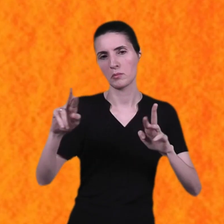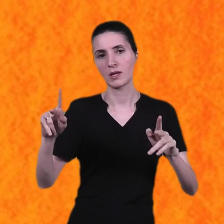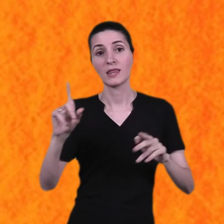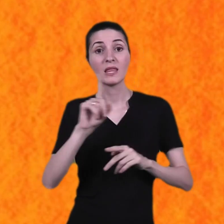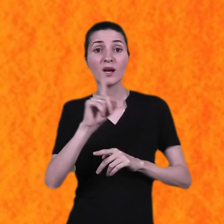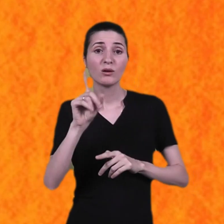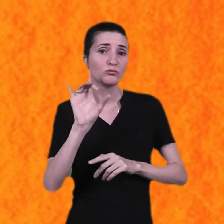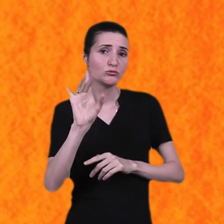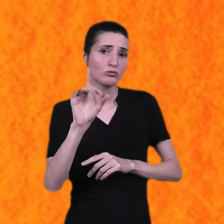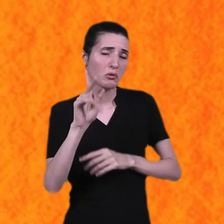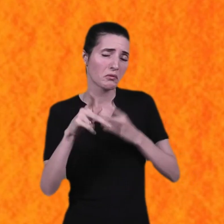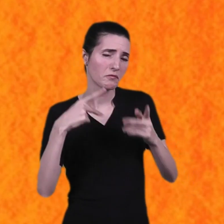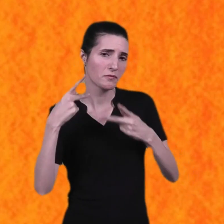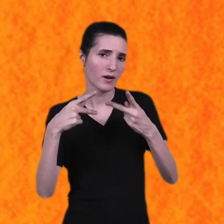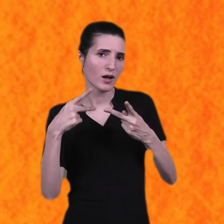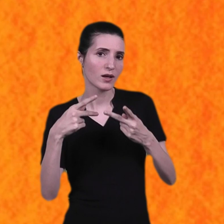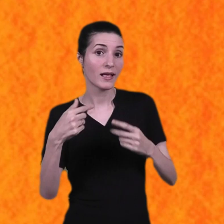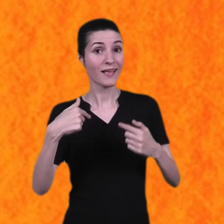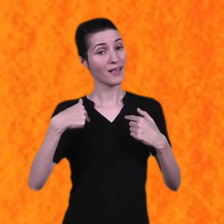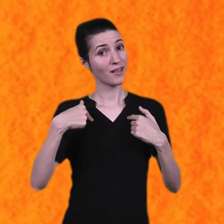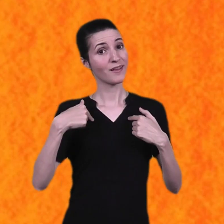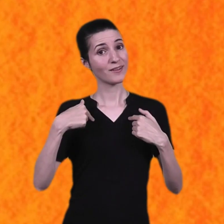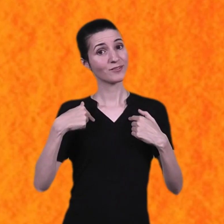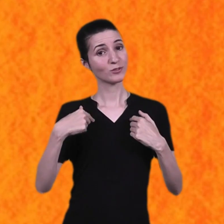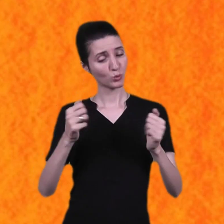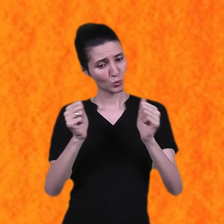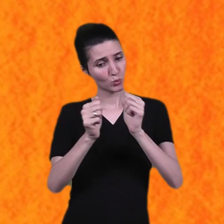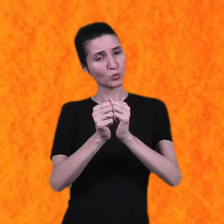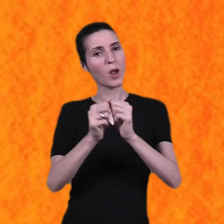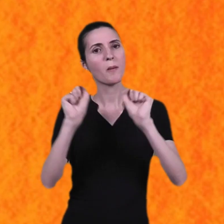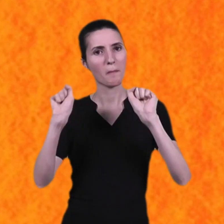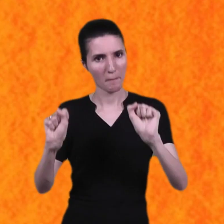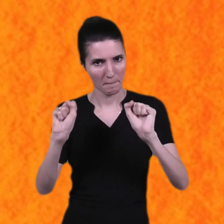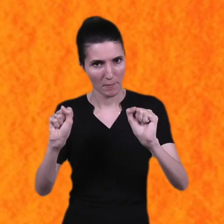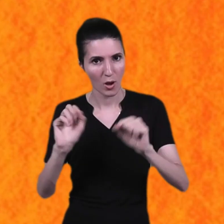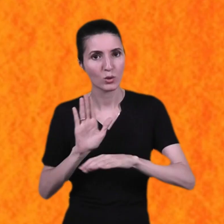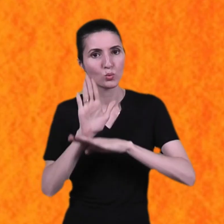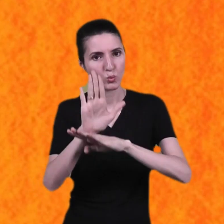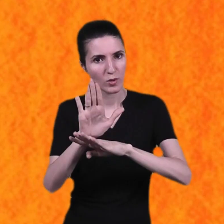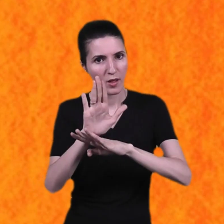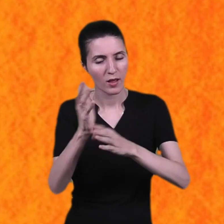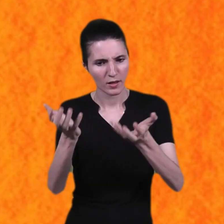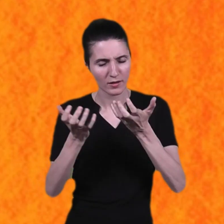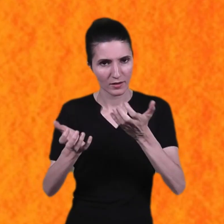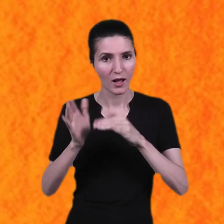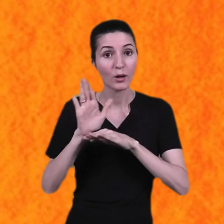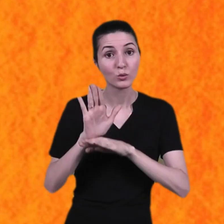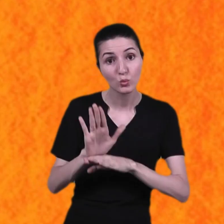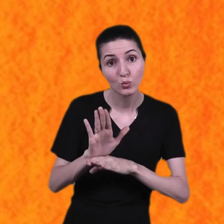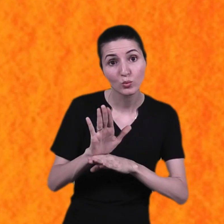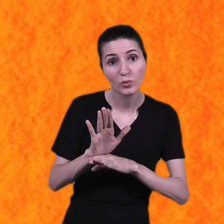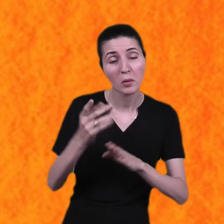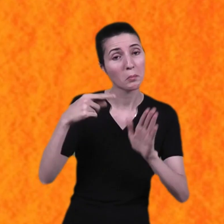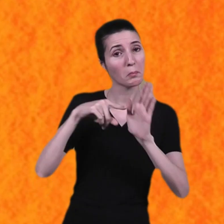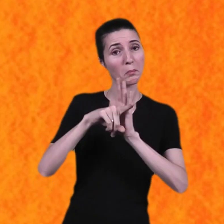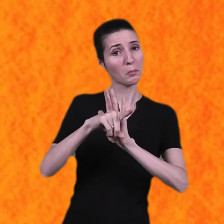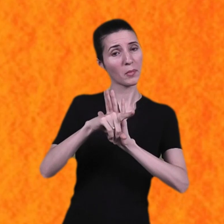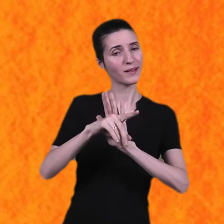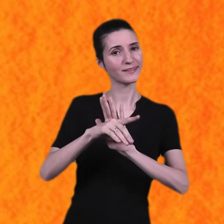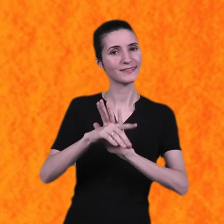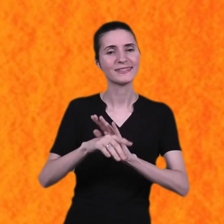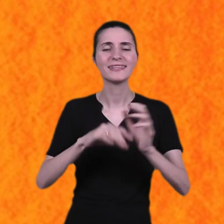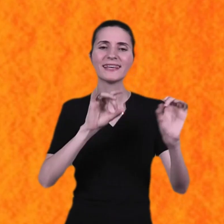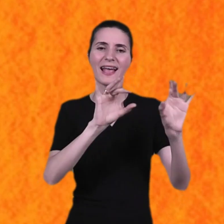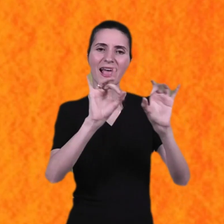áreas, mas dizerem assim, ó, estou aqui, no que eu posso te auxiliar? E juntos, né, cada um com as